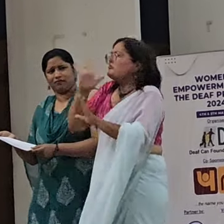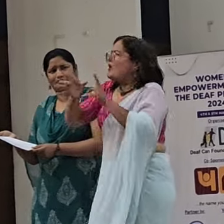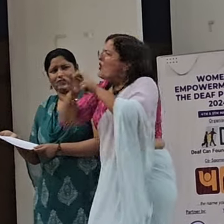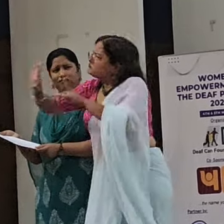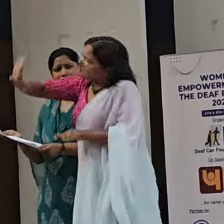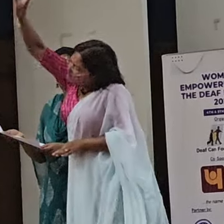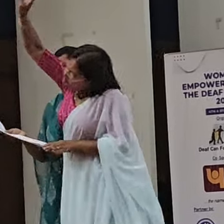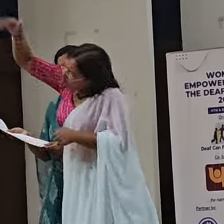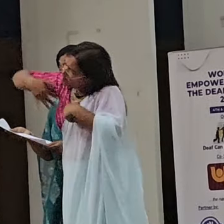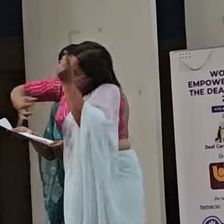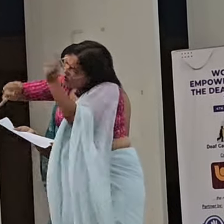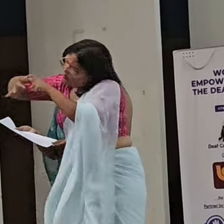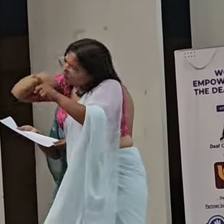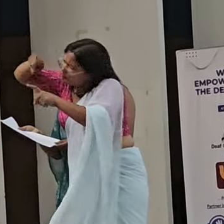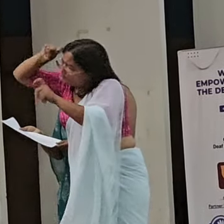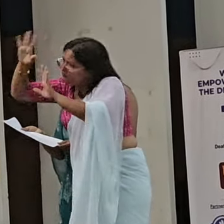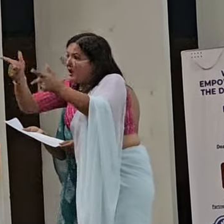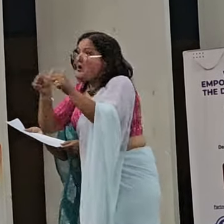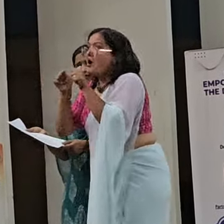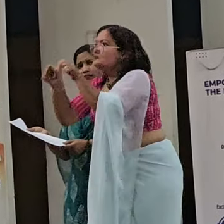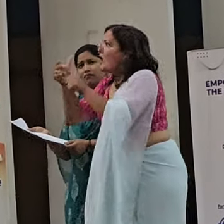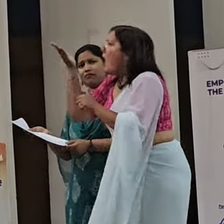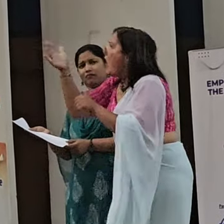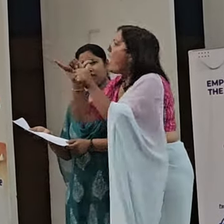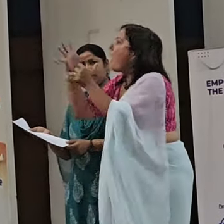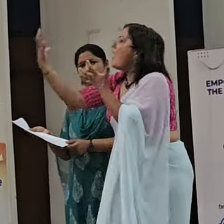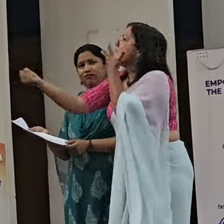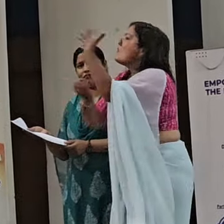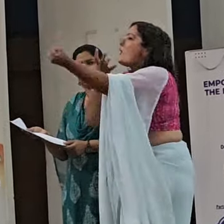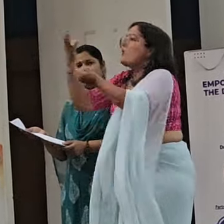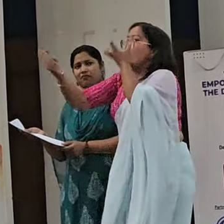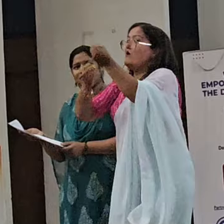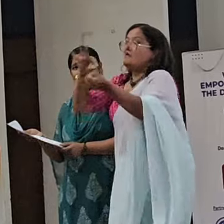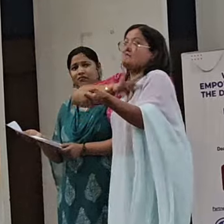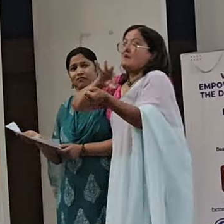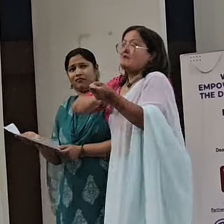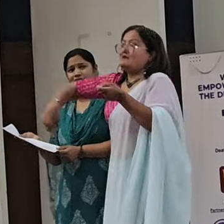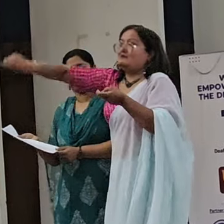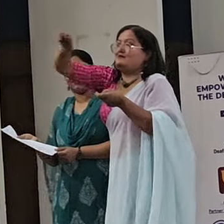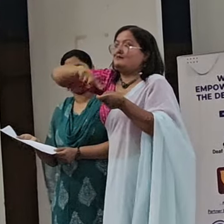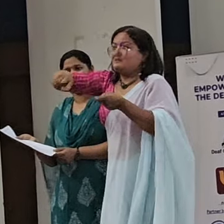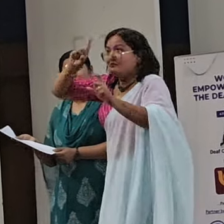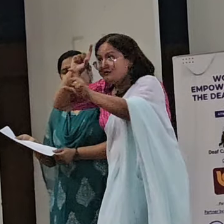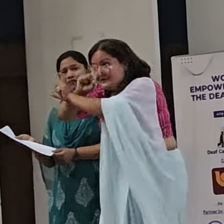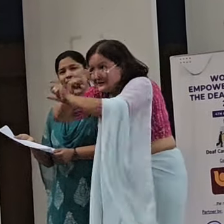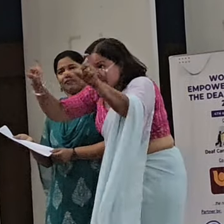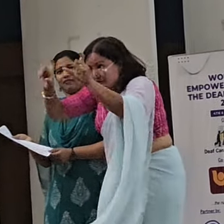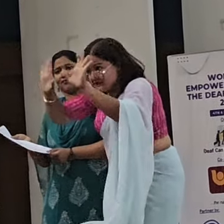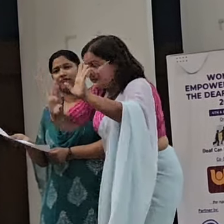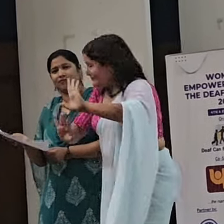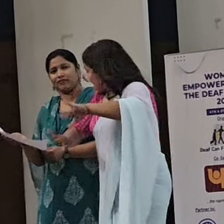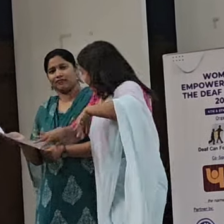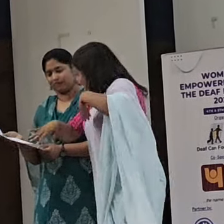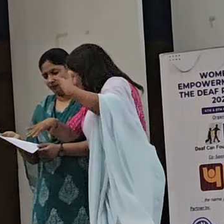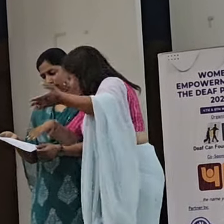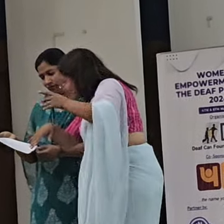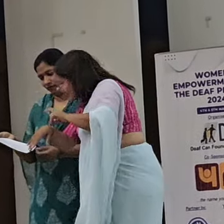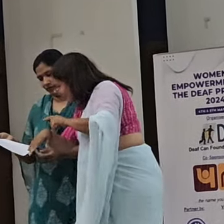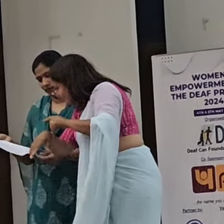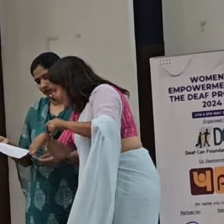साथ ही यहाँ पे अभी जो प्रेजेंटेशन होगी, आपके जो भी डाउट है आप उनसे क्वेश्चन कर सकते हैं, आपके डाउट्स क्लियर कर सकते हैं, आपके जो भी